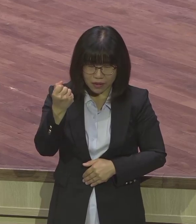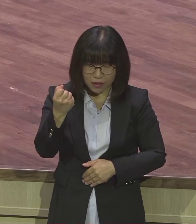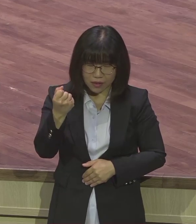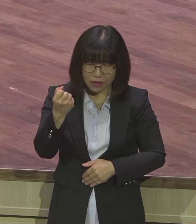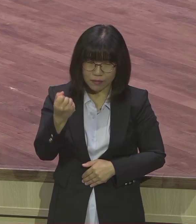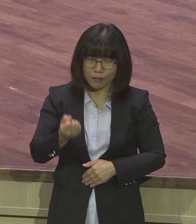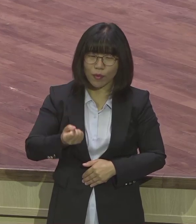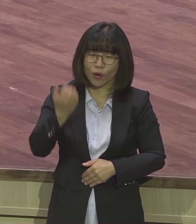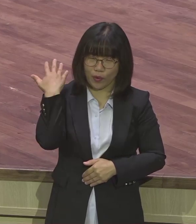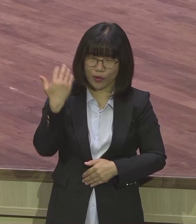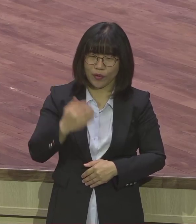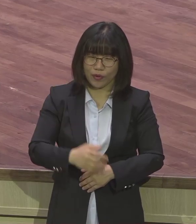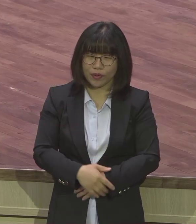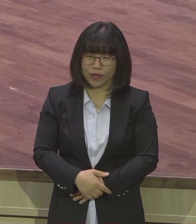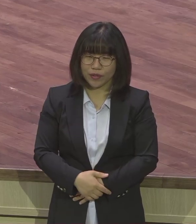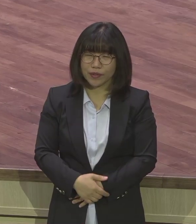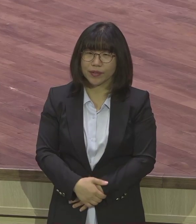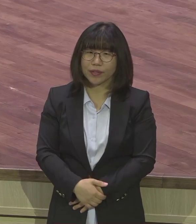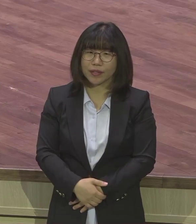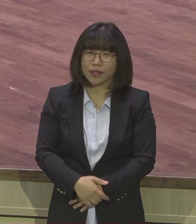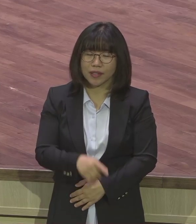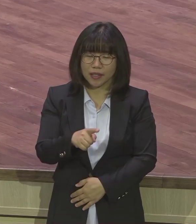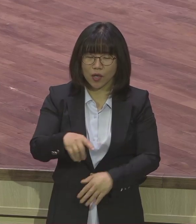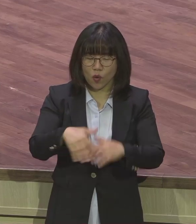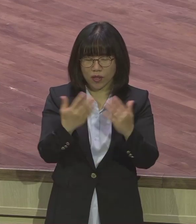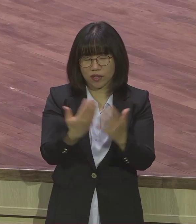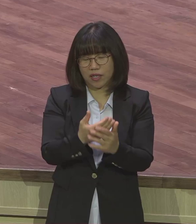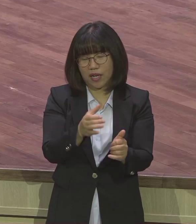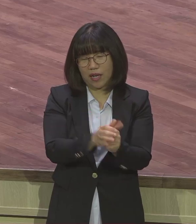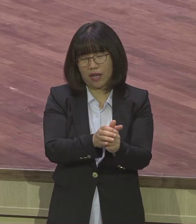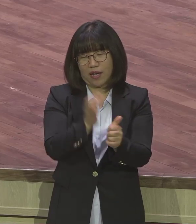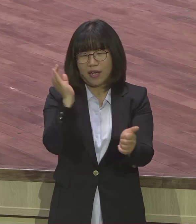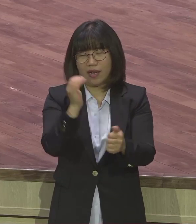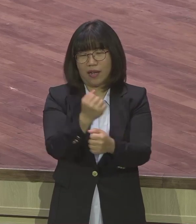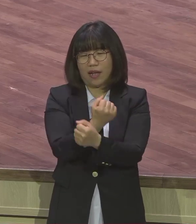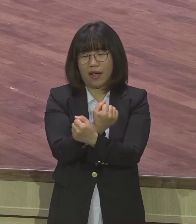예틀이에요. 예틀. 여기서 완전히 해방된 존재인 줄 믿으시기